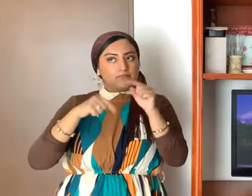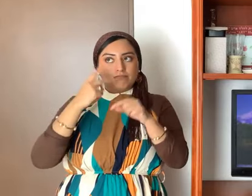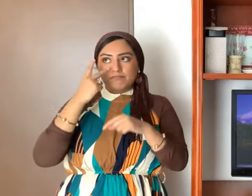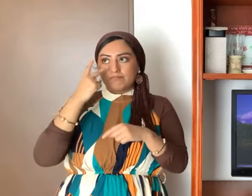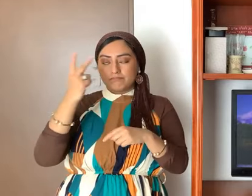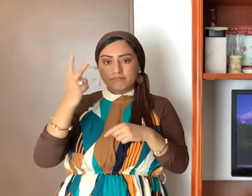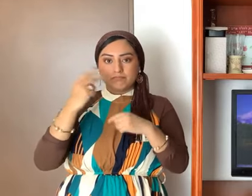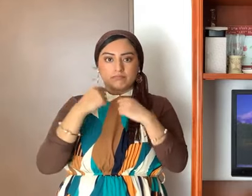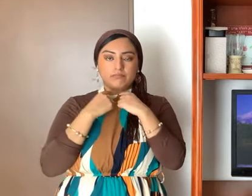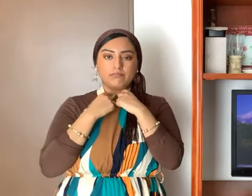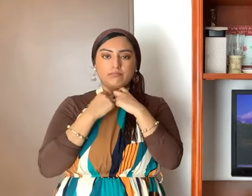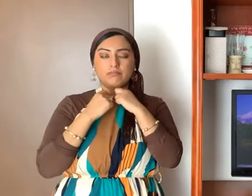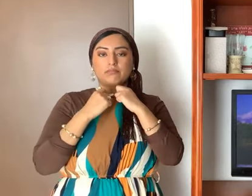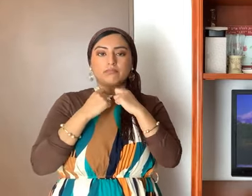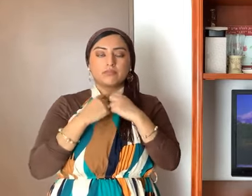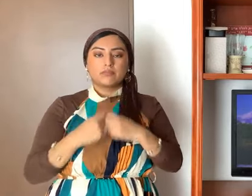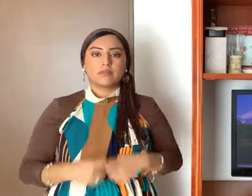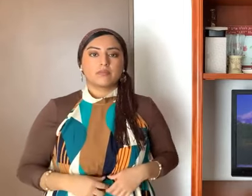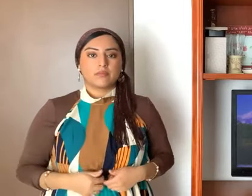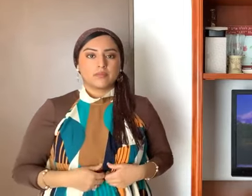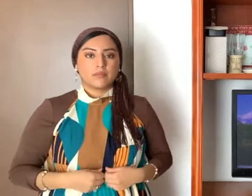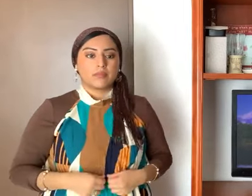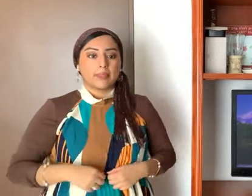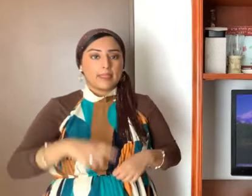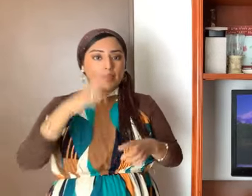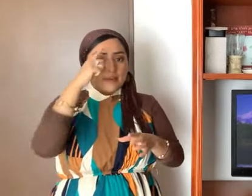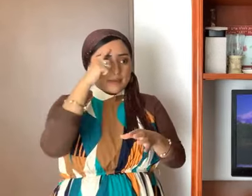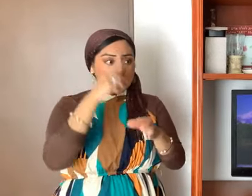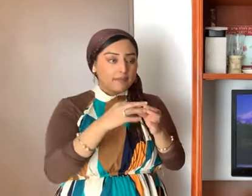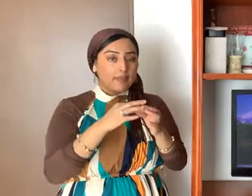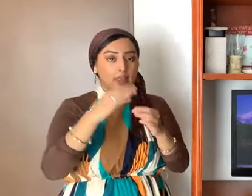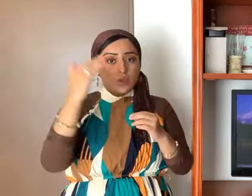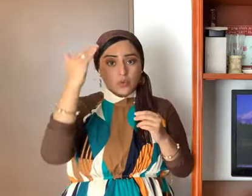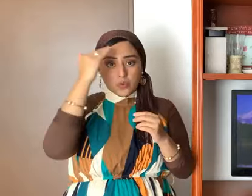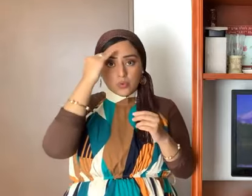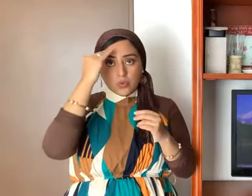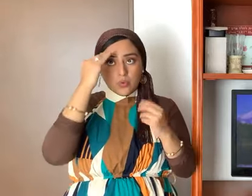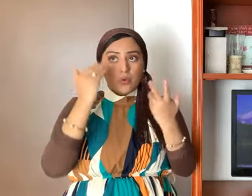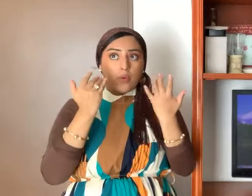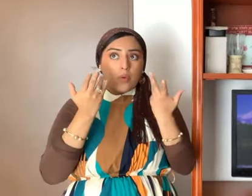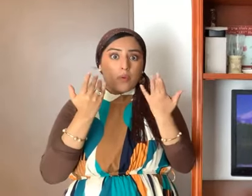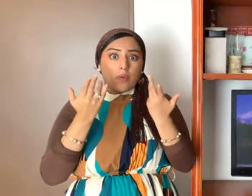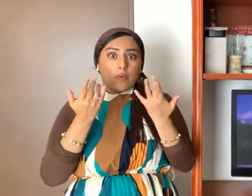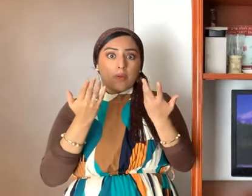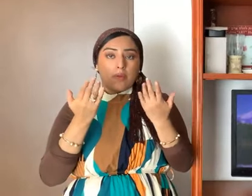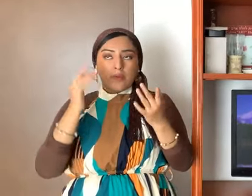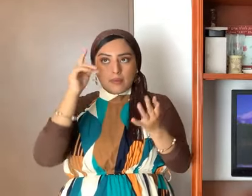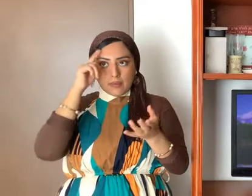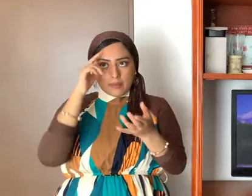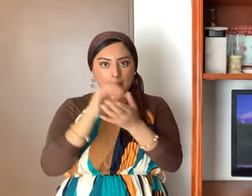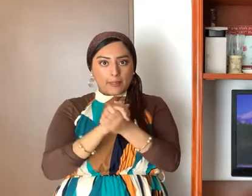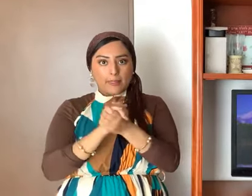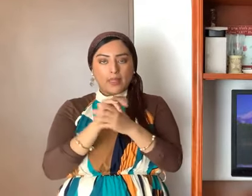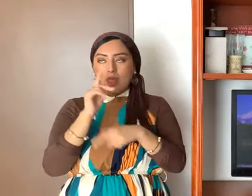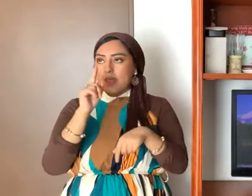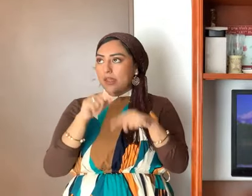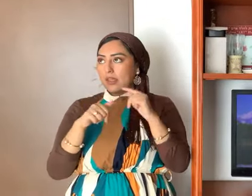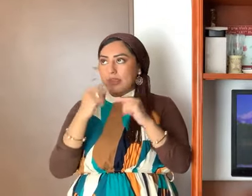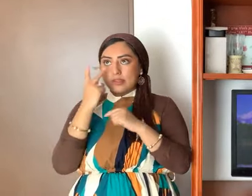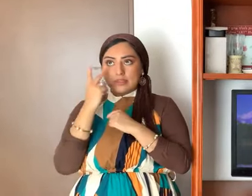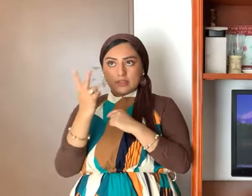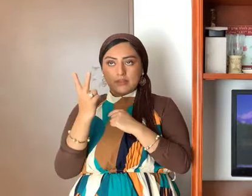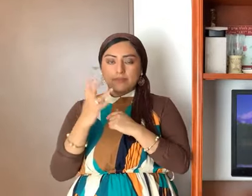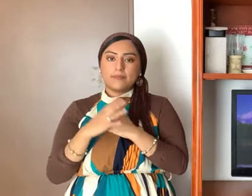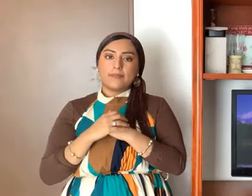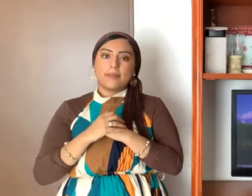no se ve. Es pues la fe, la certeza de lo que se espera, la convicción de lo que